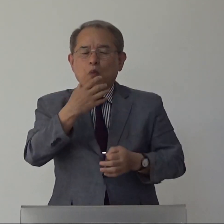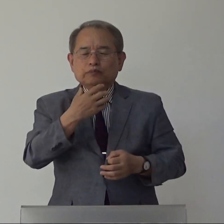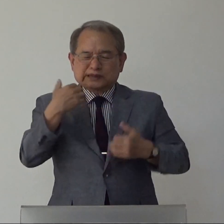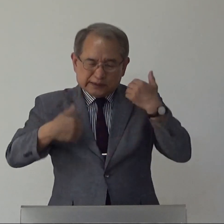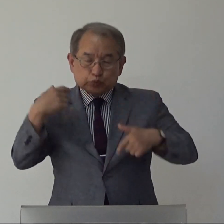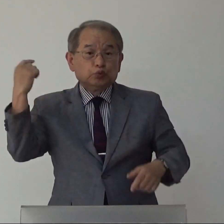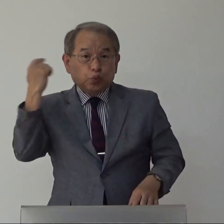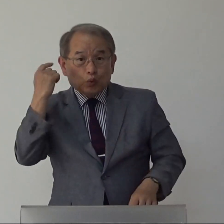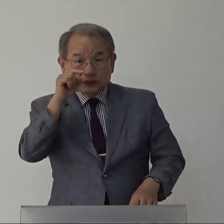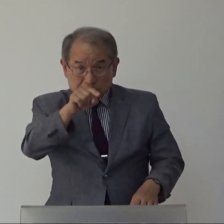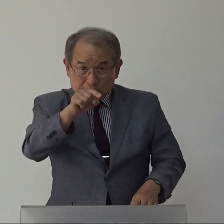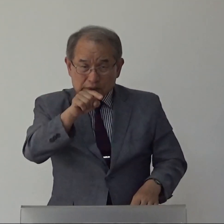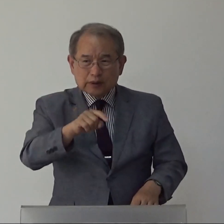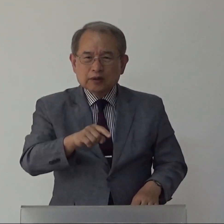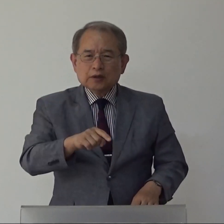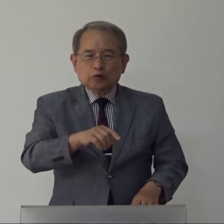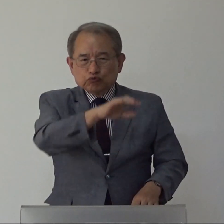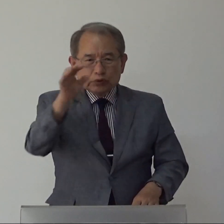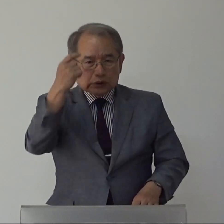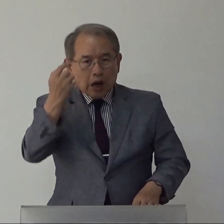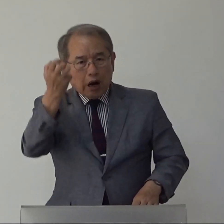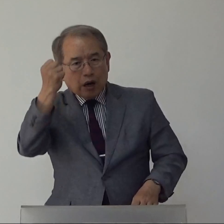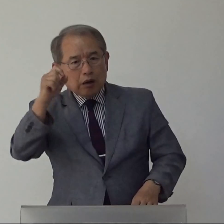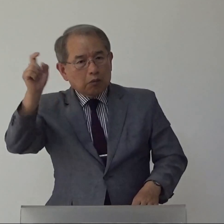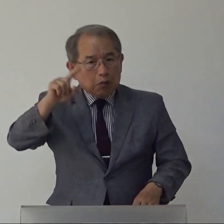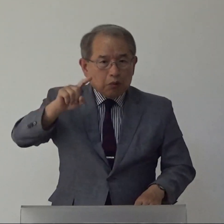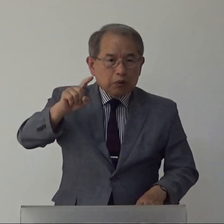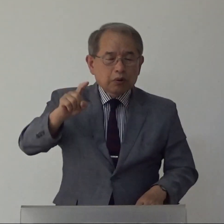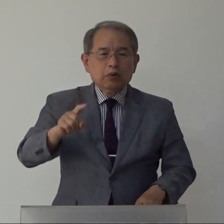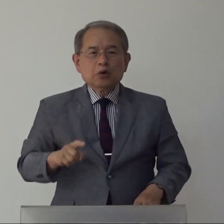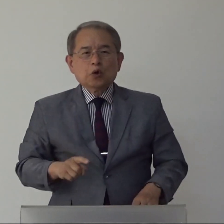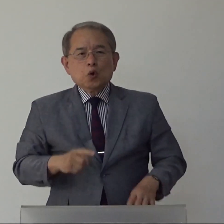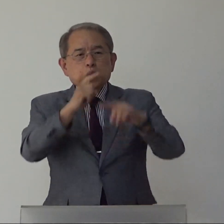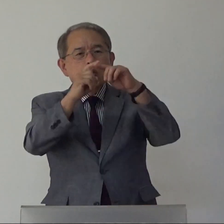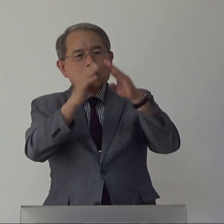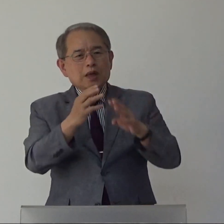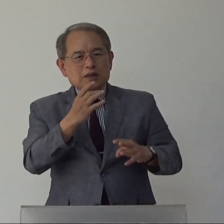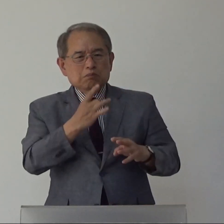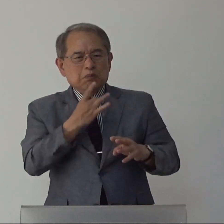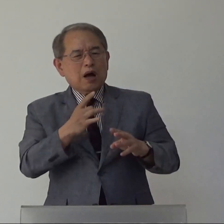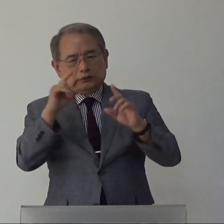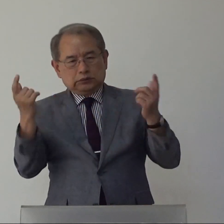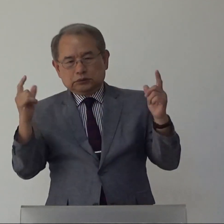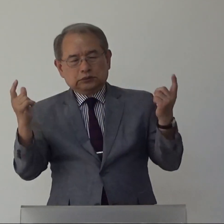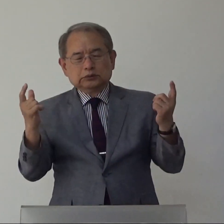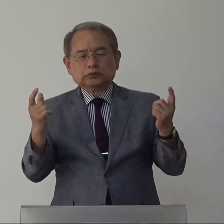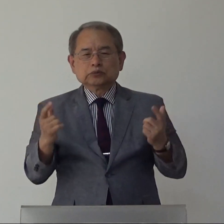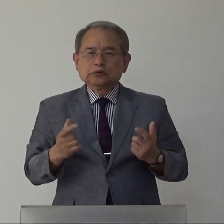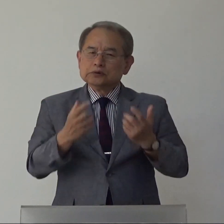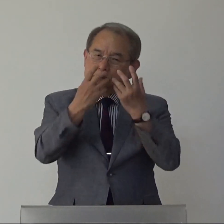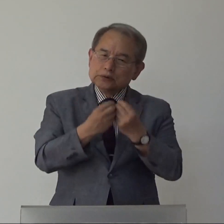복음은 기쁜 소식, 구원의 기쁜 소식입니다. 우리가 생각할